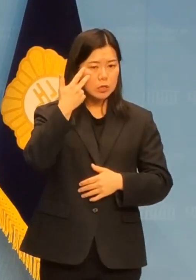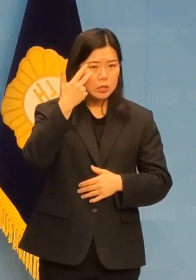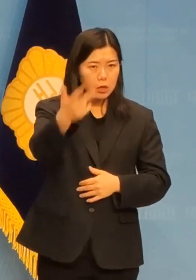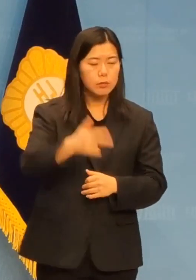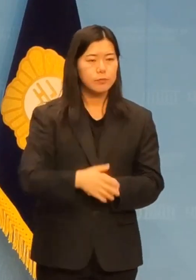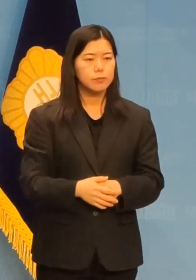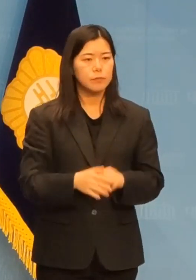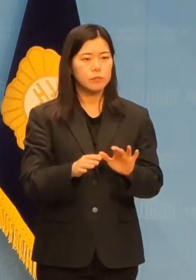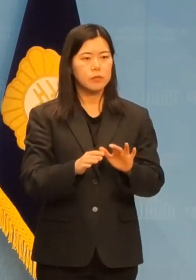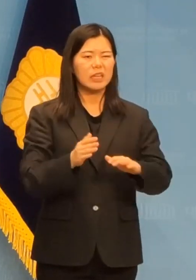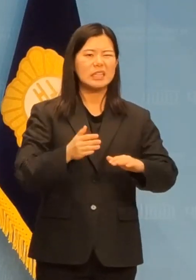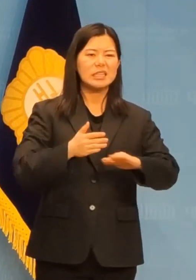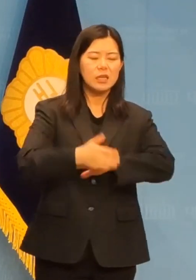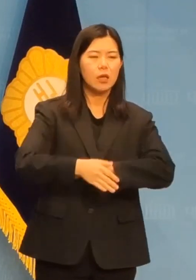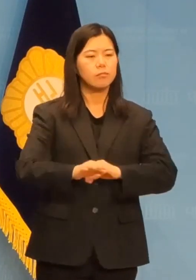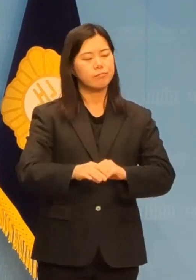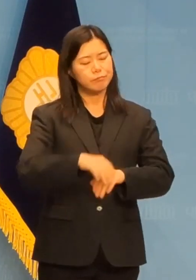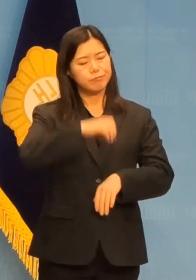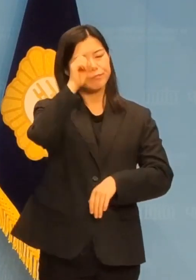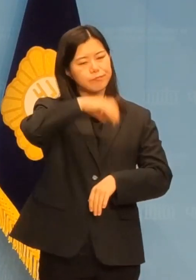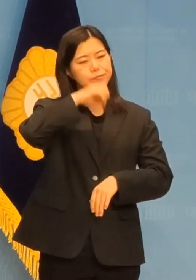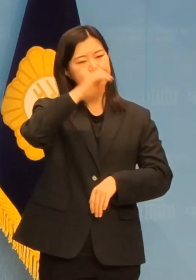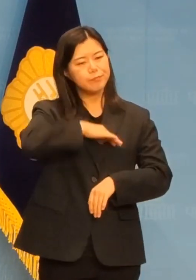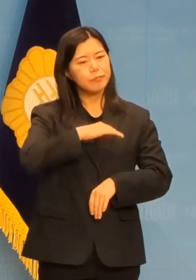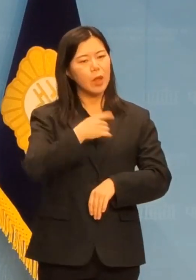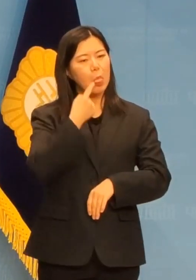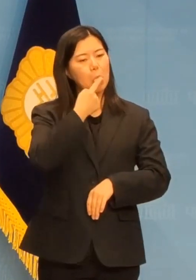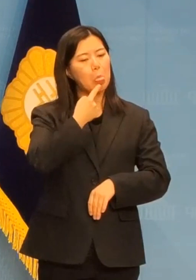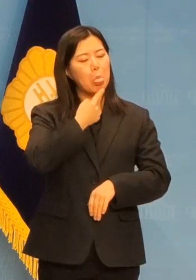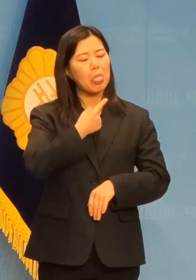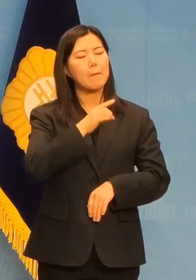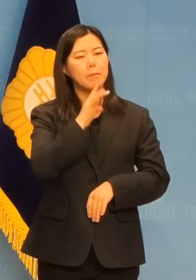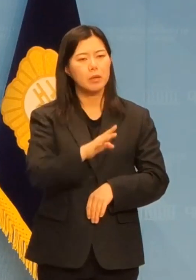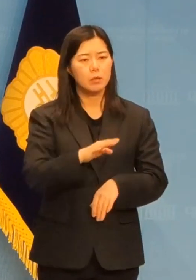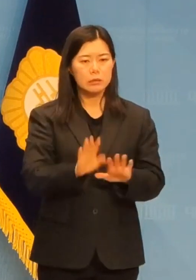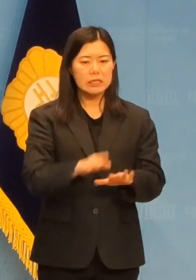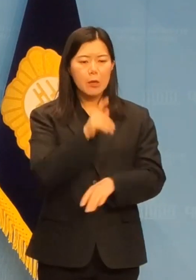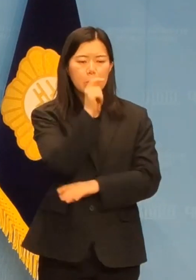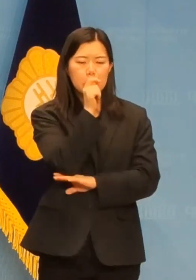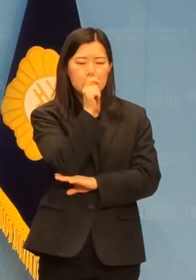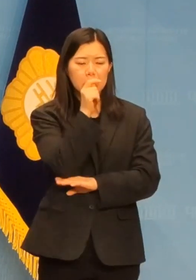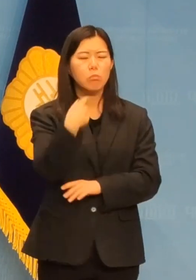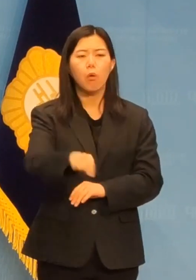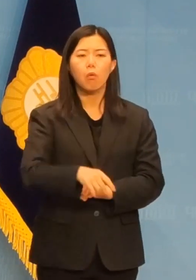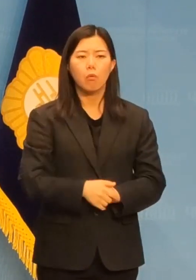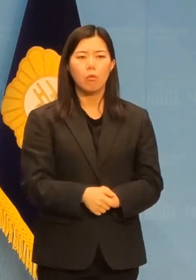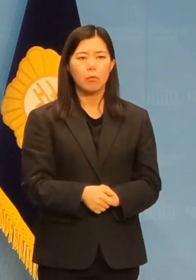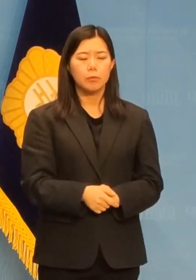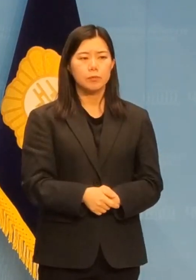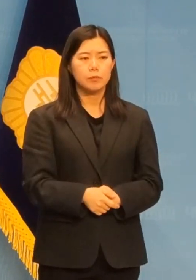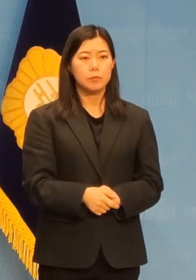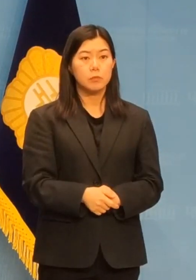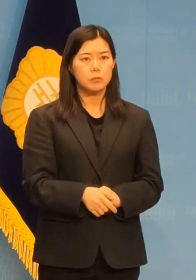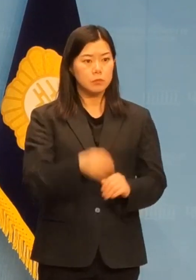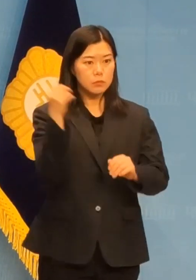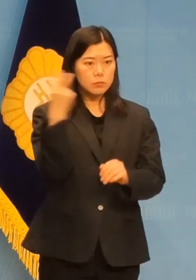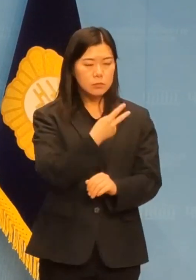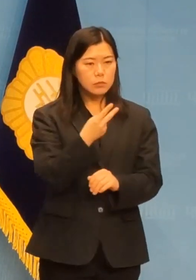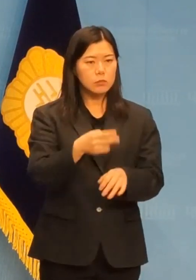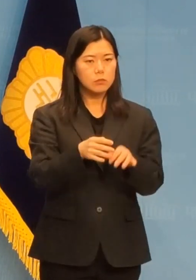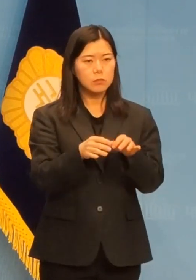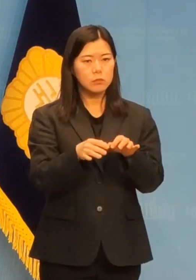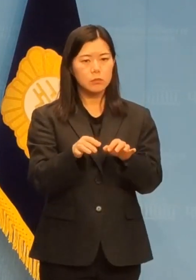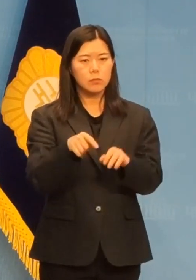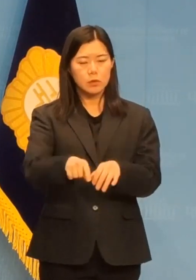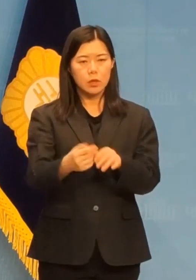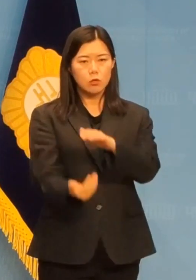지나서 뒤늦은 의례적 논평 하나 내고 지금까지 입 꼭 다물고 있는 것입니까? 이 와중에 김성열